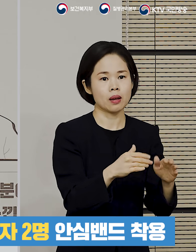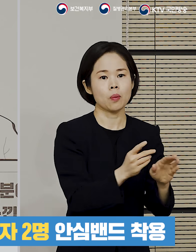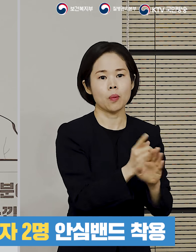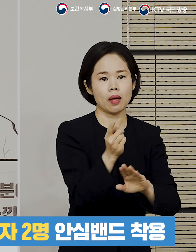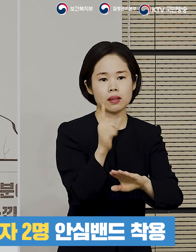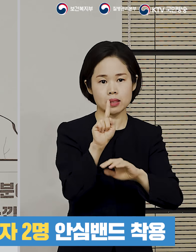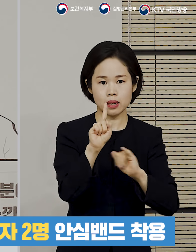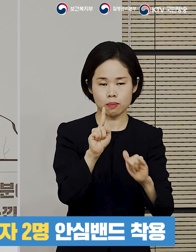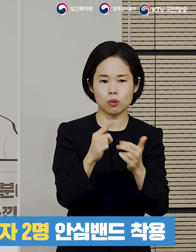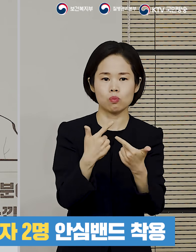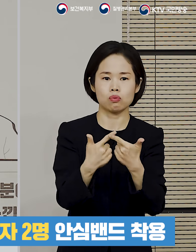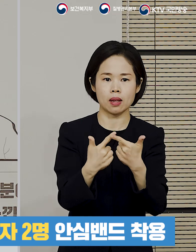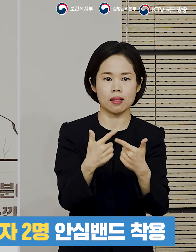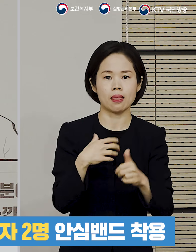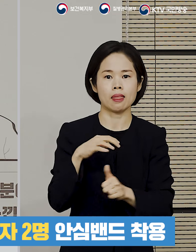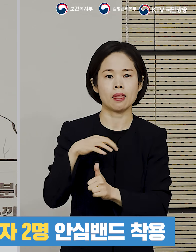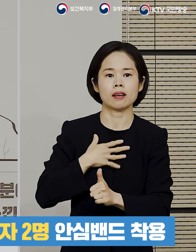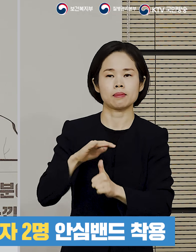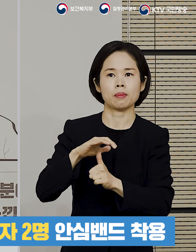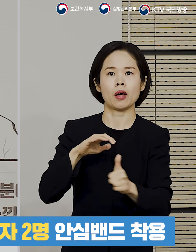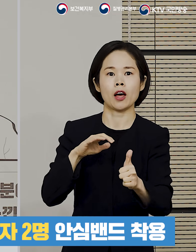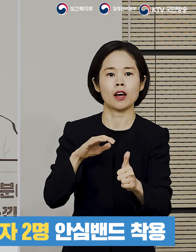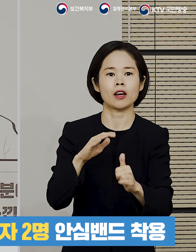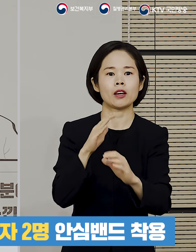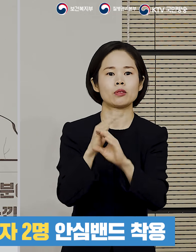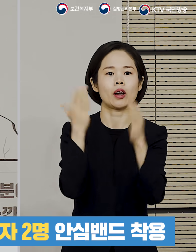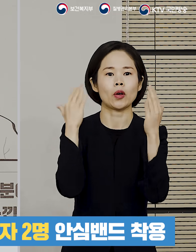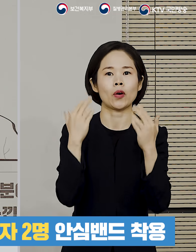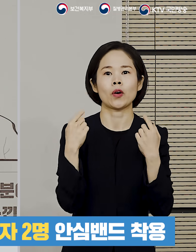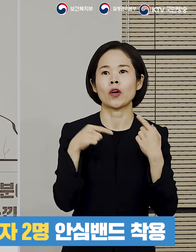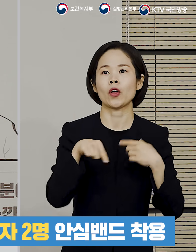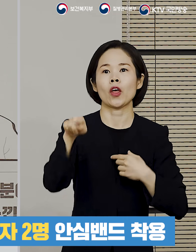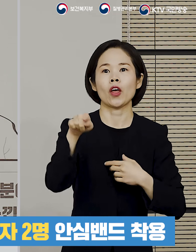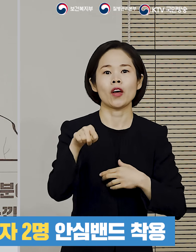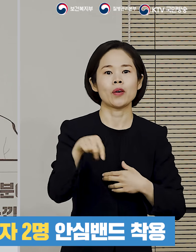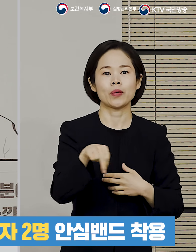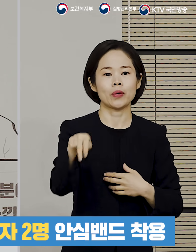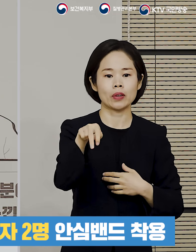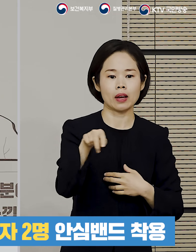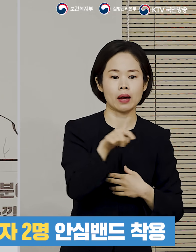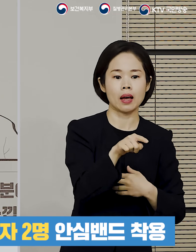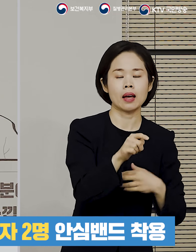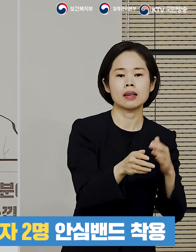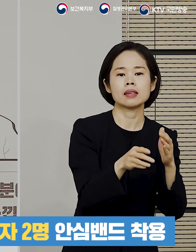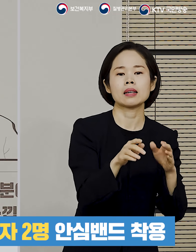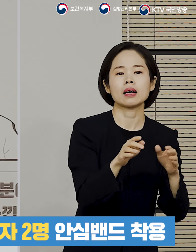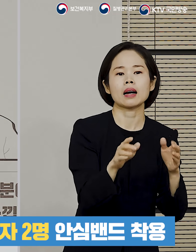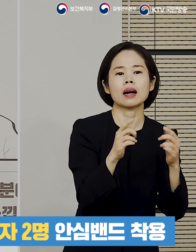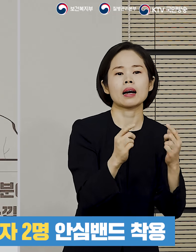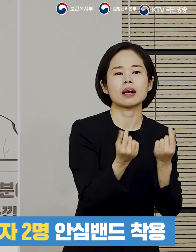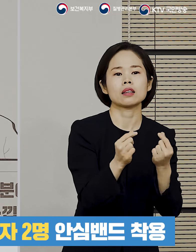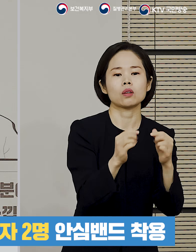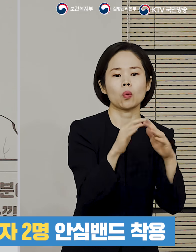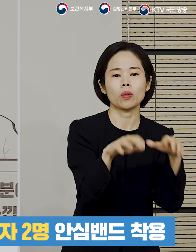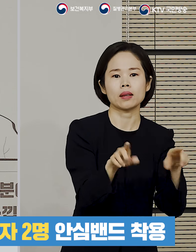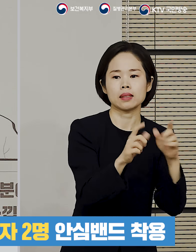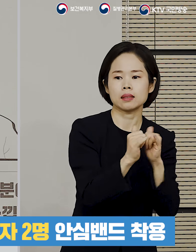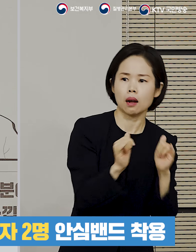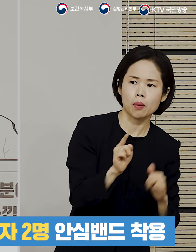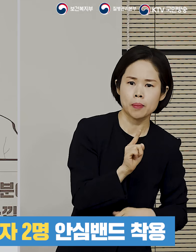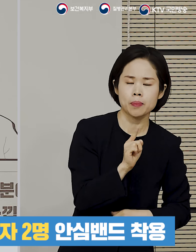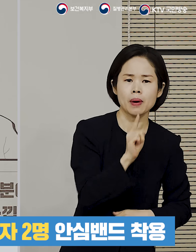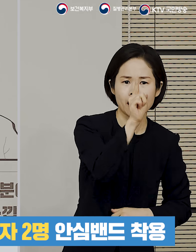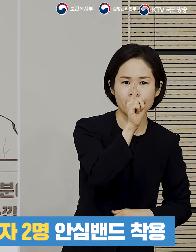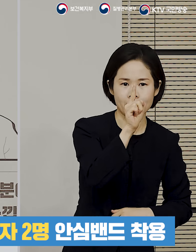분은 부산에서 이제 자가격리지를 이탈한 후에 인근 중학교를 산책하다가 주민 신고로 적발이 돼서 이것도 어제